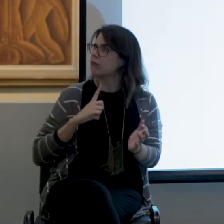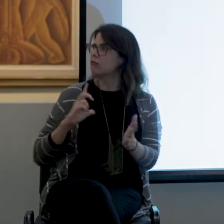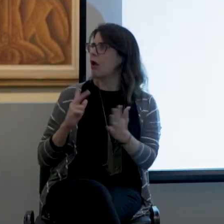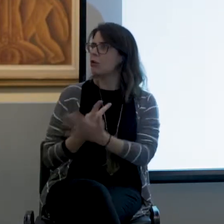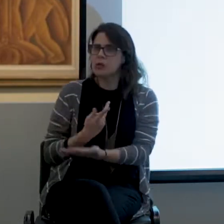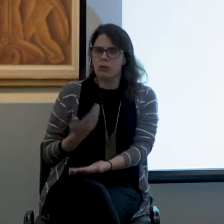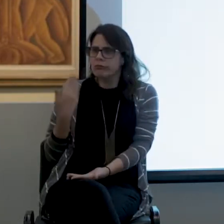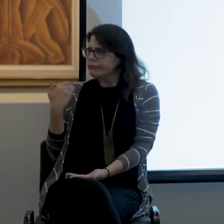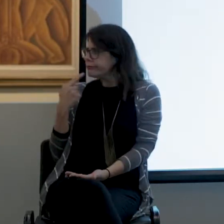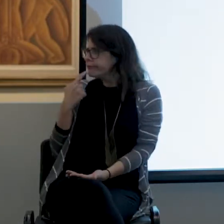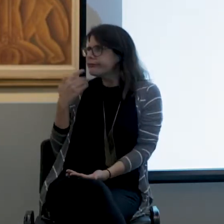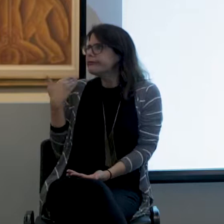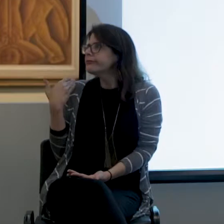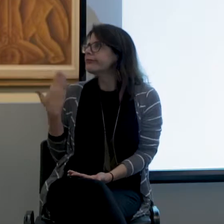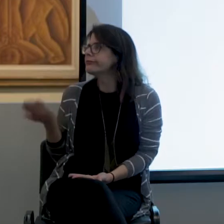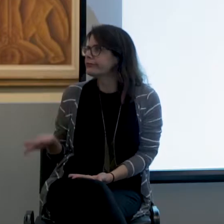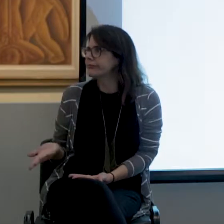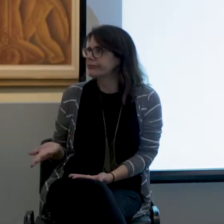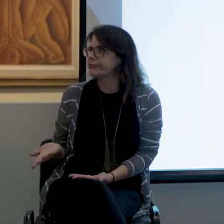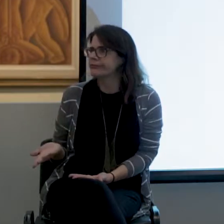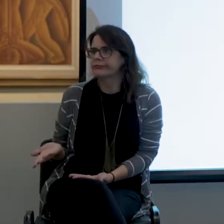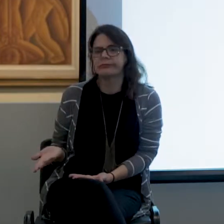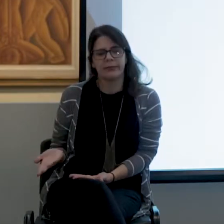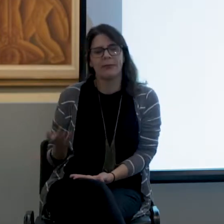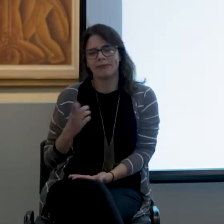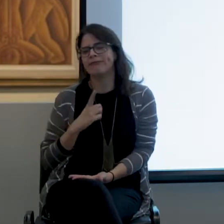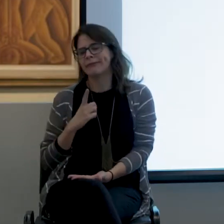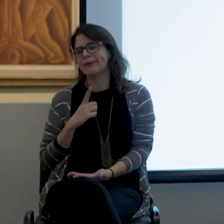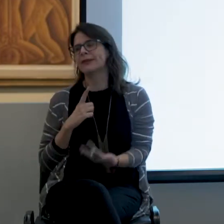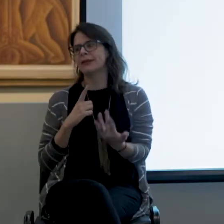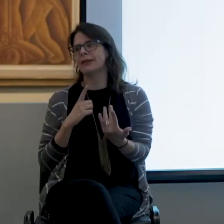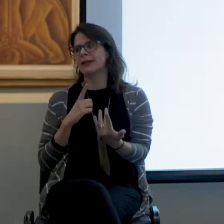Ministério Público, de escândalo e tal.